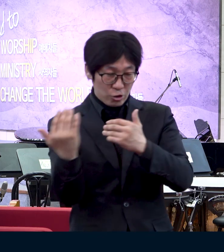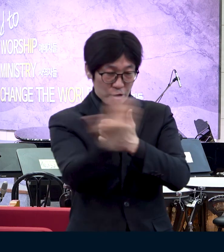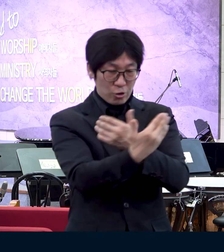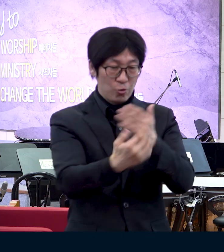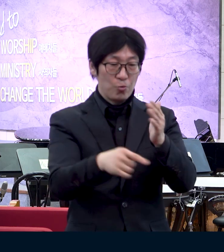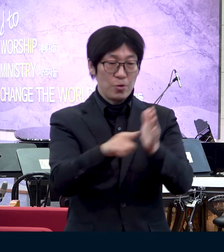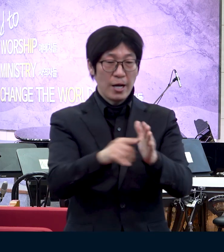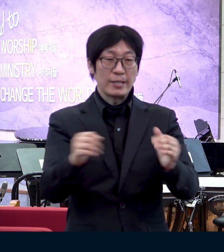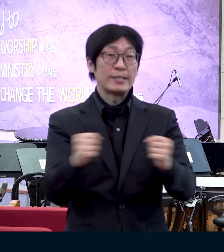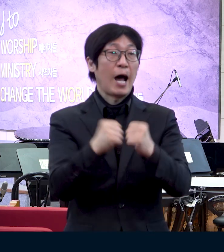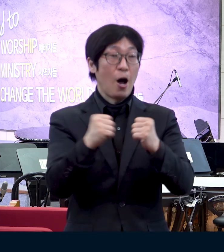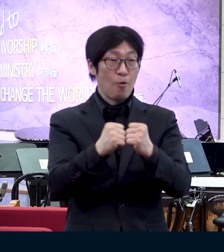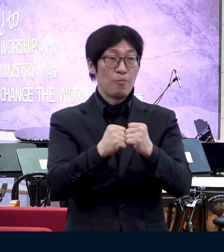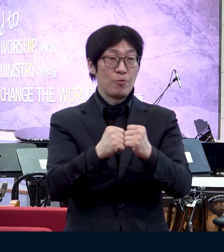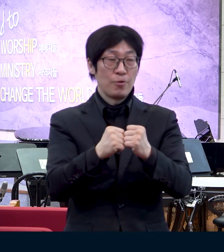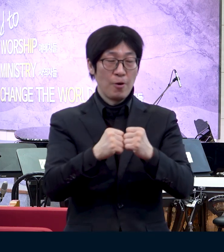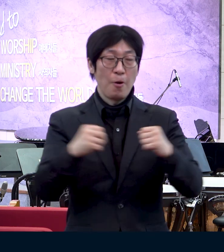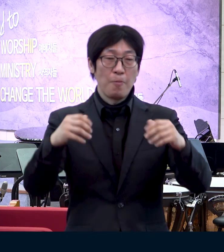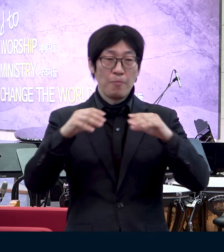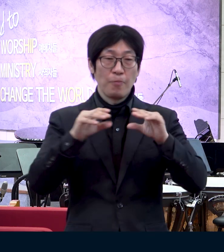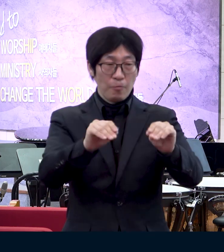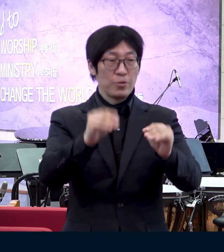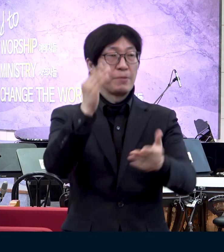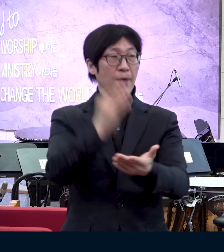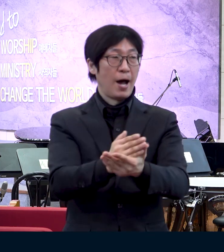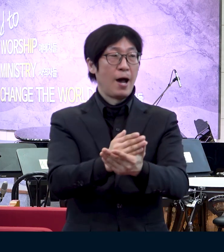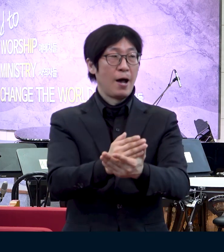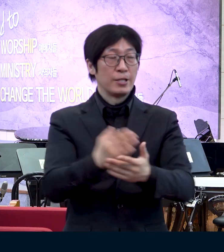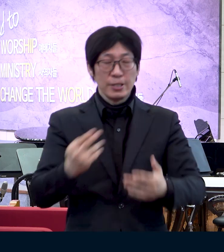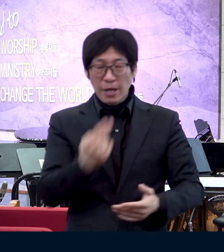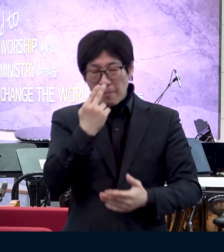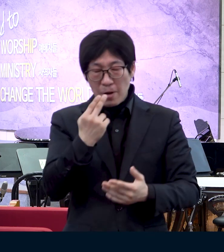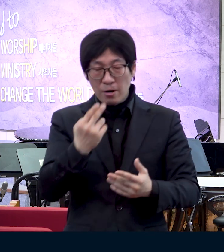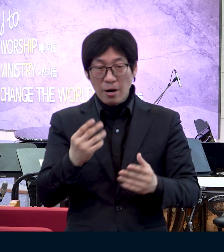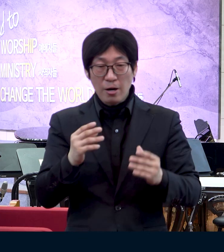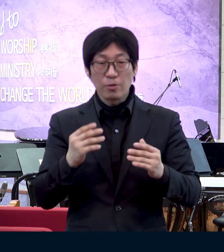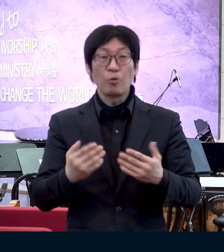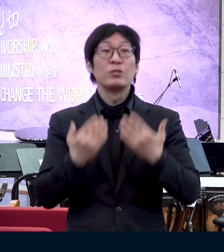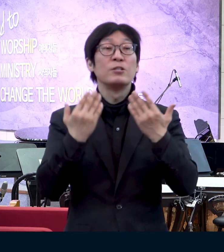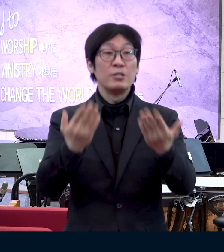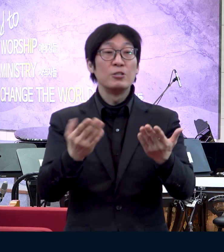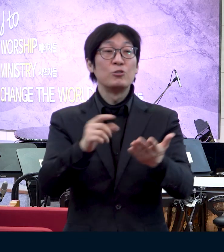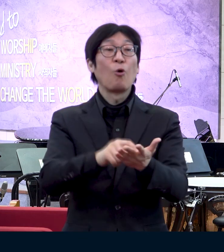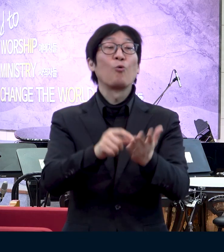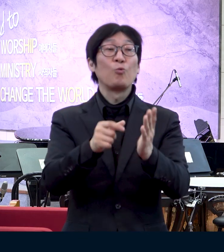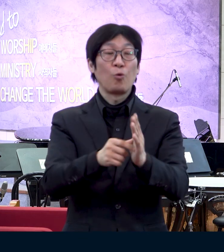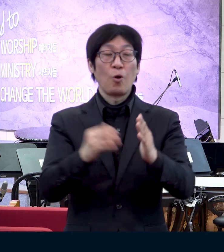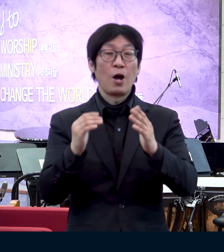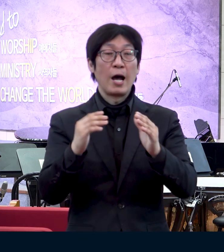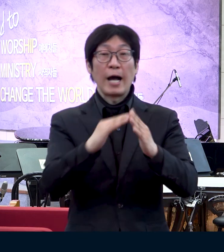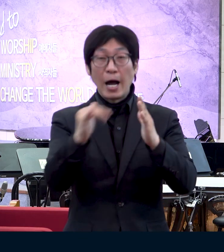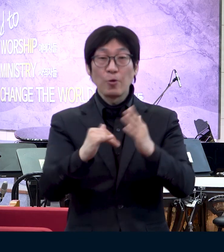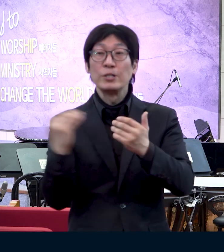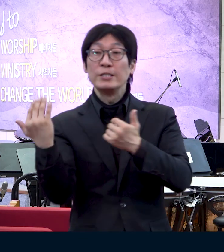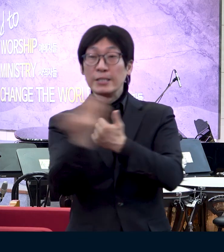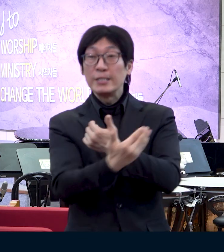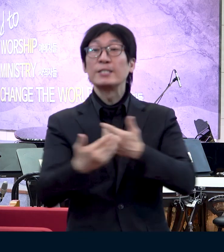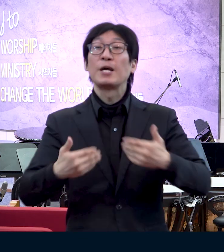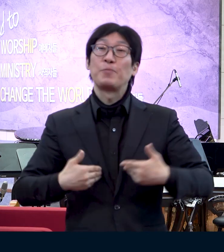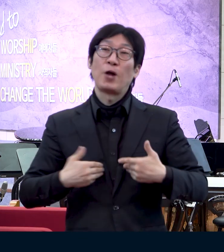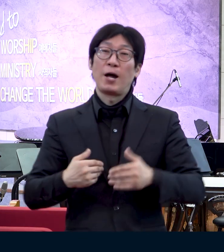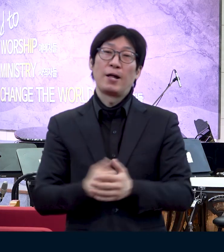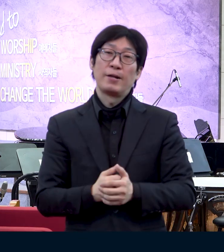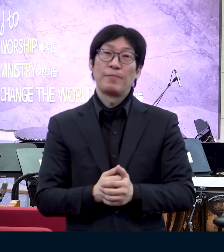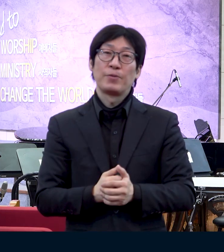안 돼요. 계속해야 합니다. 자신의 모든 것을 걸고 심지어 목숨까지 걸고 가족을 지켜내야 되는 거예요.